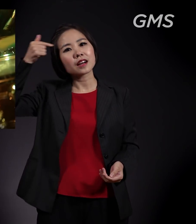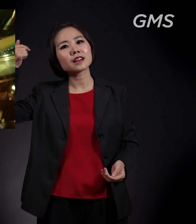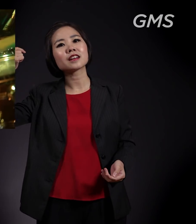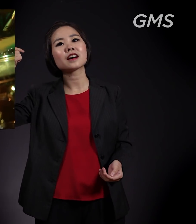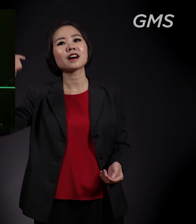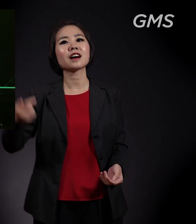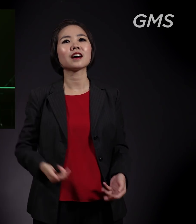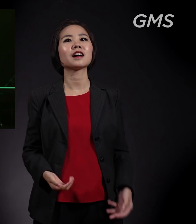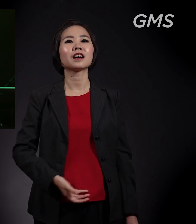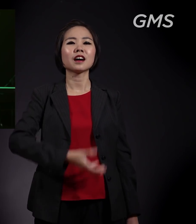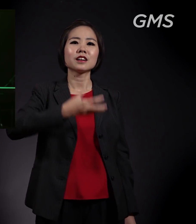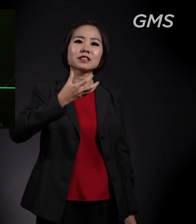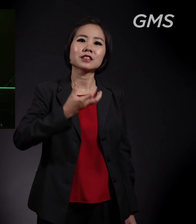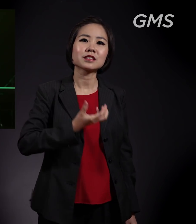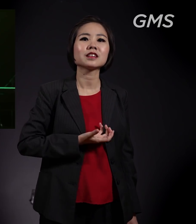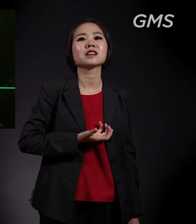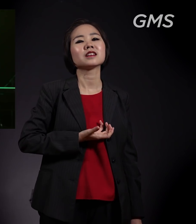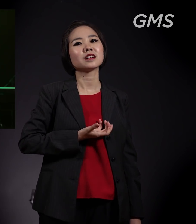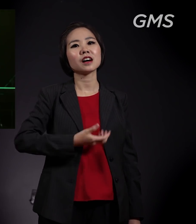Oleh karena